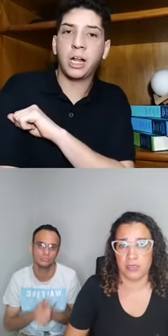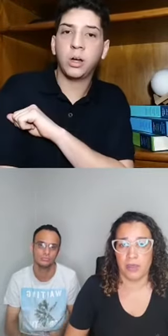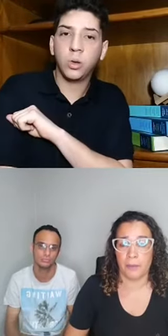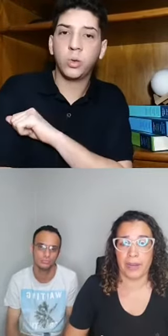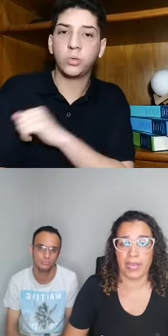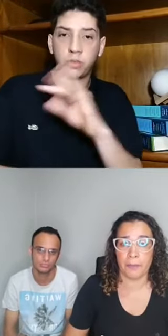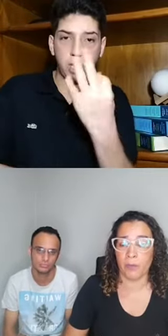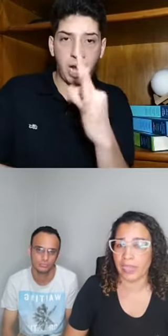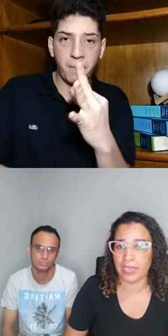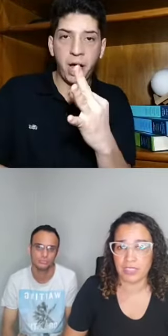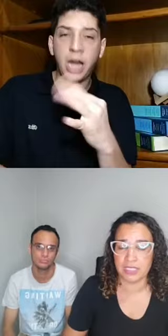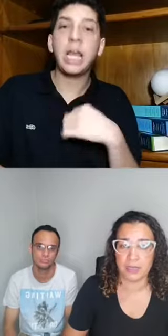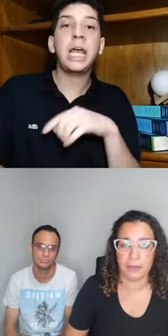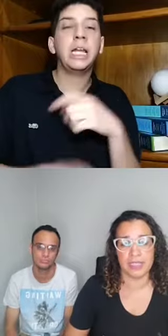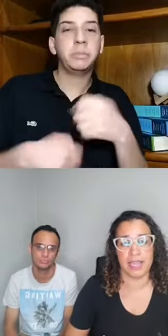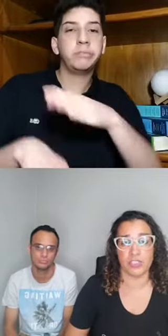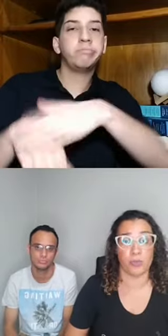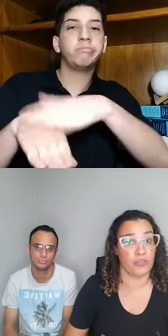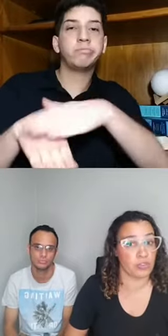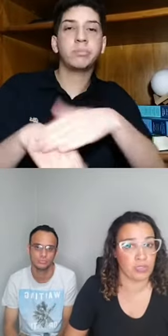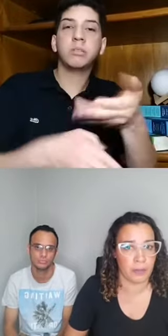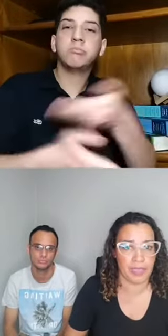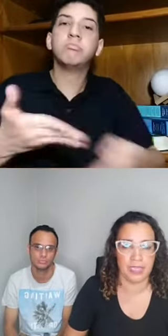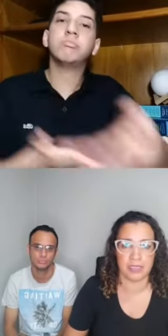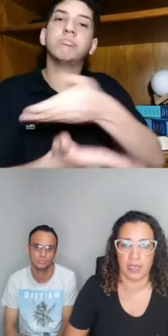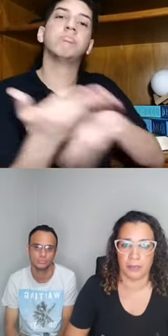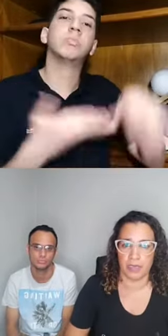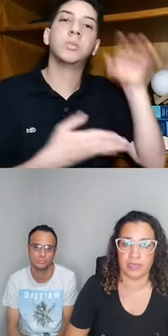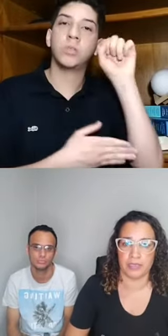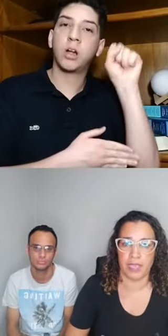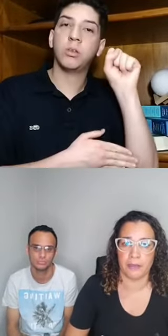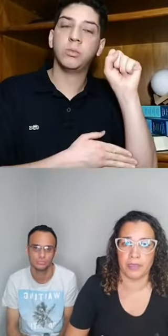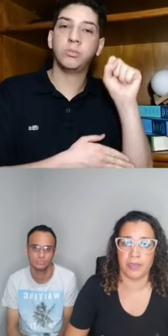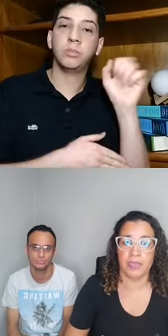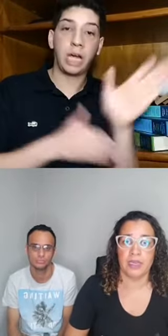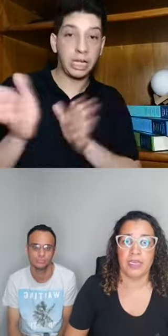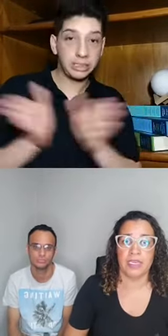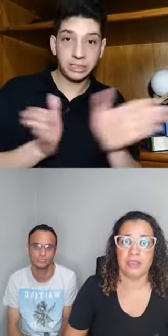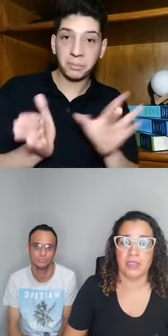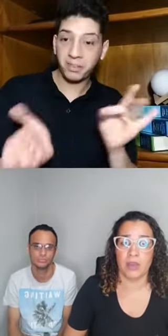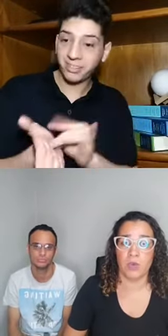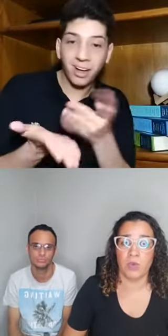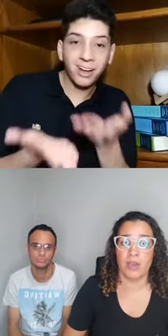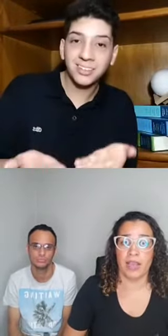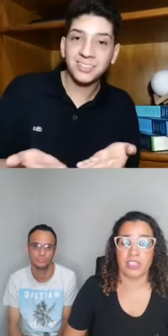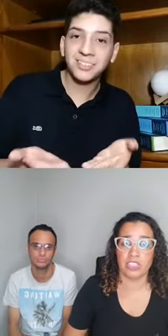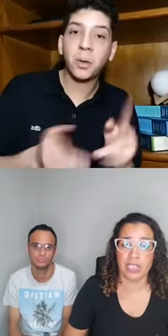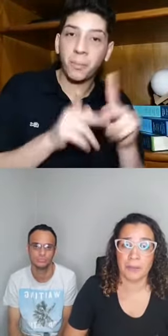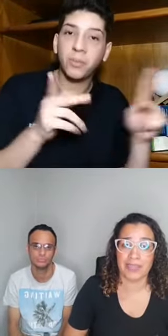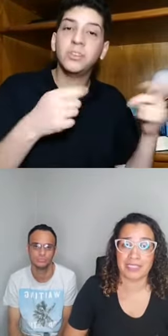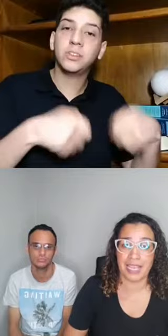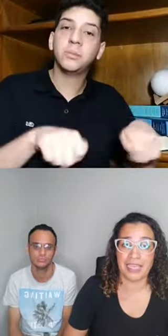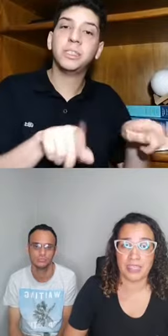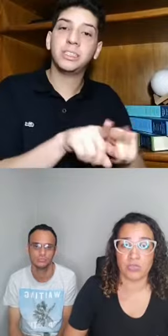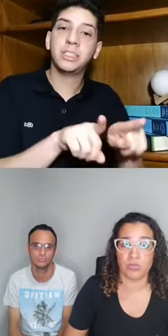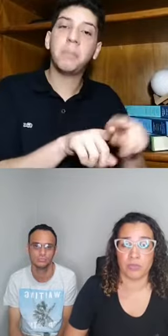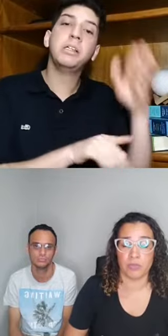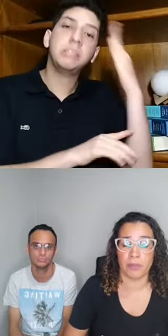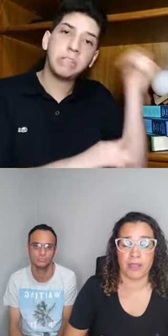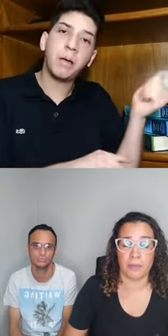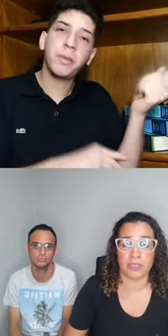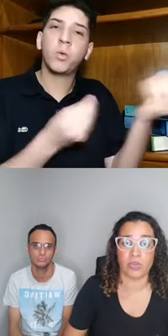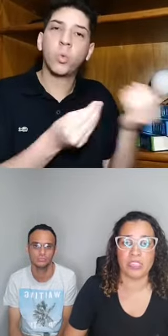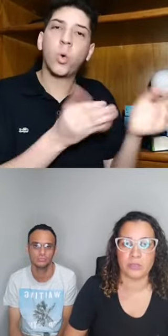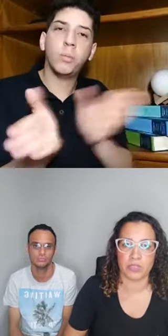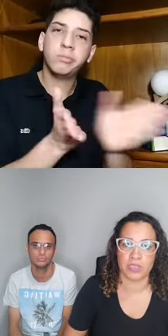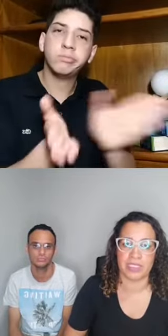coleguinhas. Porque isso é acessibilidade, o professor também tem que saber, sabe? Então, a gente tem que passar isso